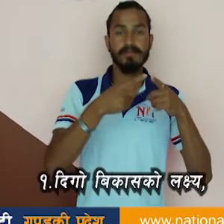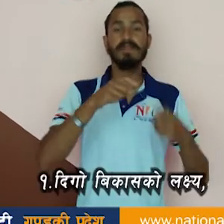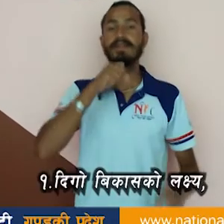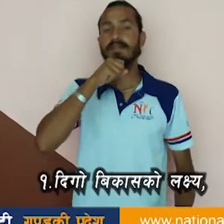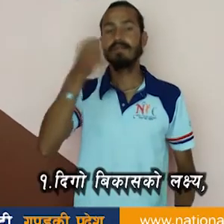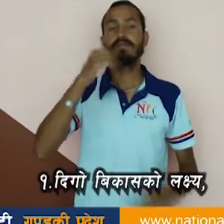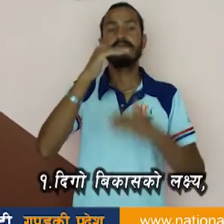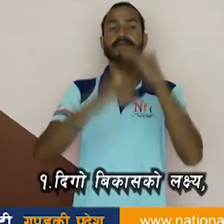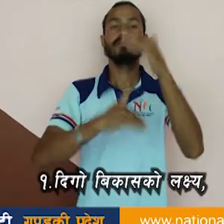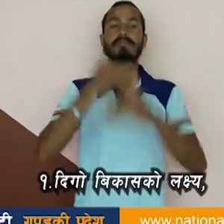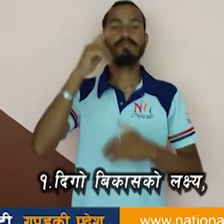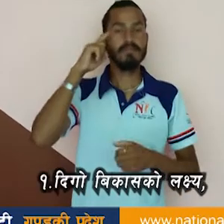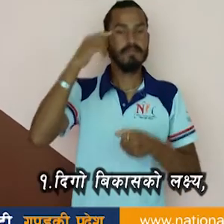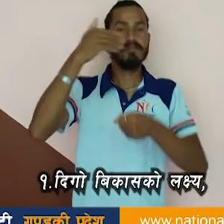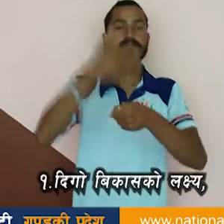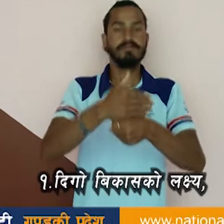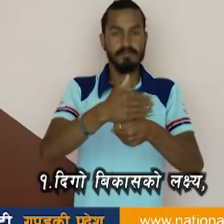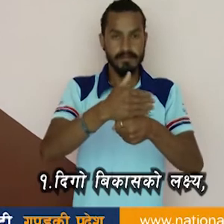जसमध्ये दिगो विकासको लक्ष्य,